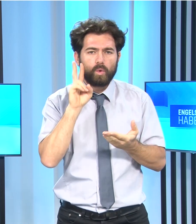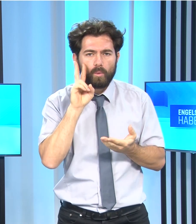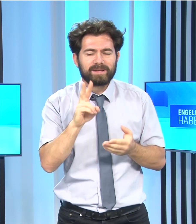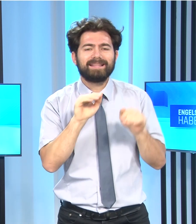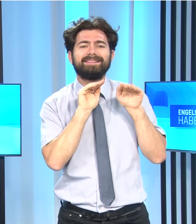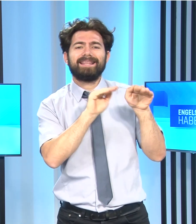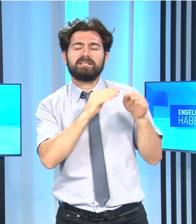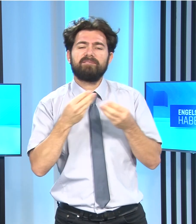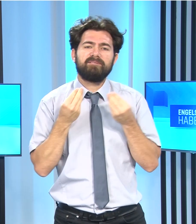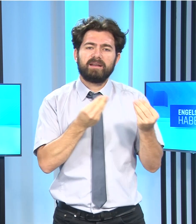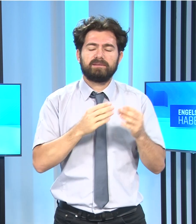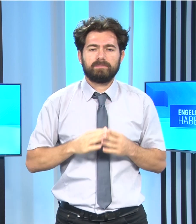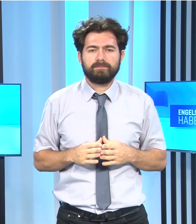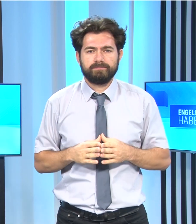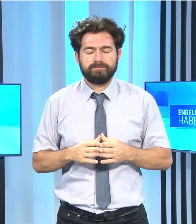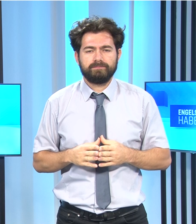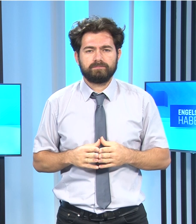verdi.